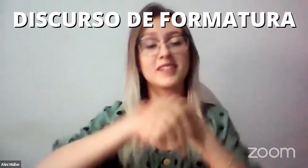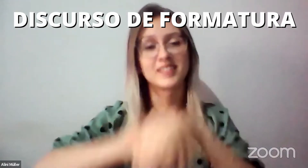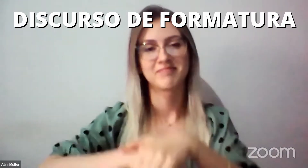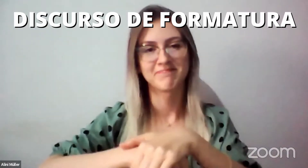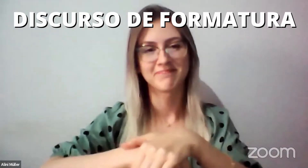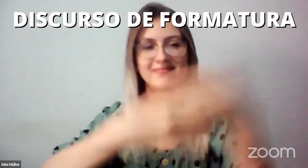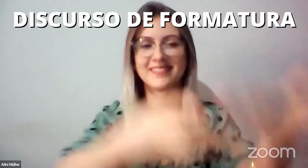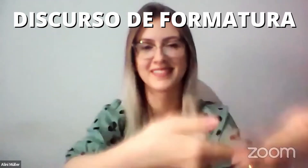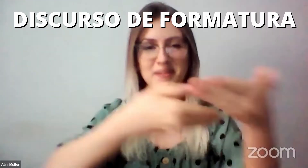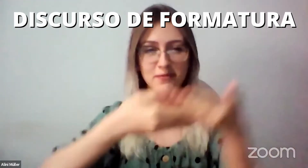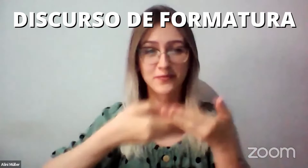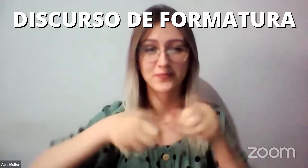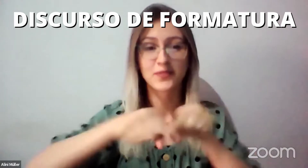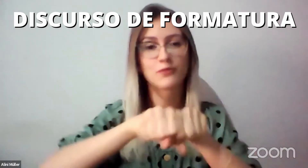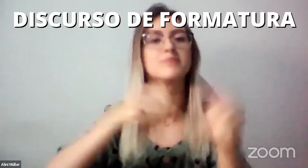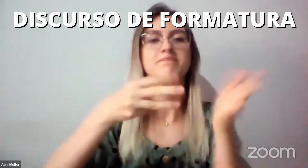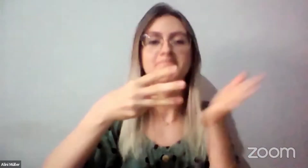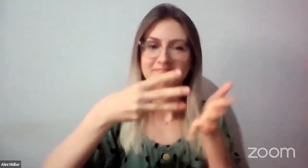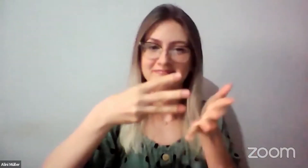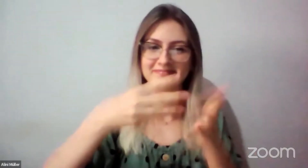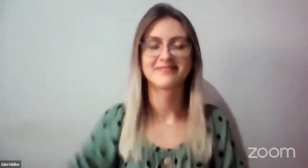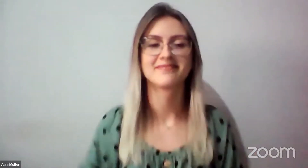Oi, boa noite. Bem-vindos a essa formatura.